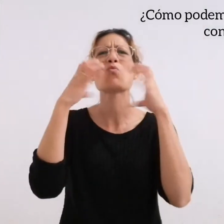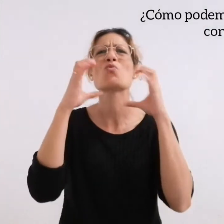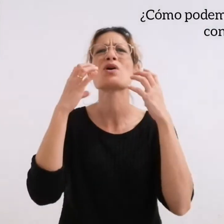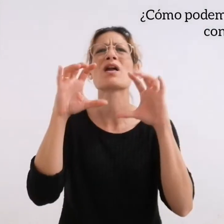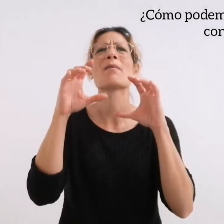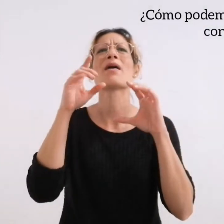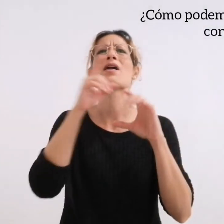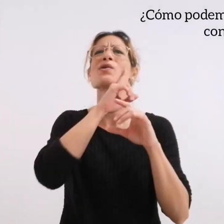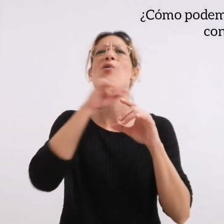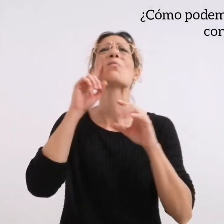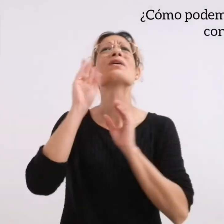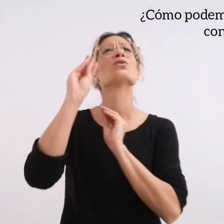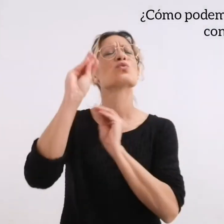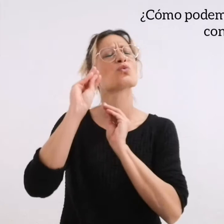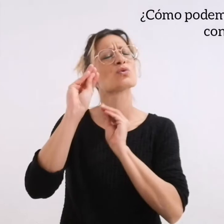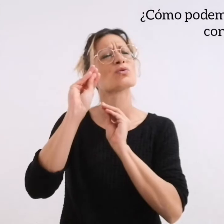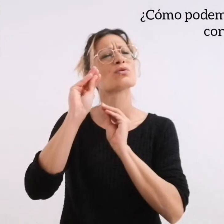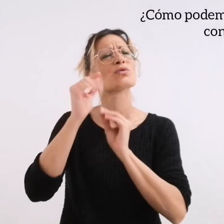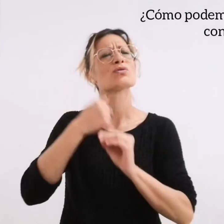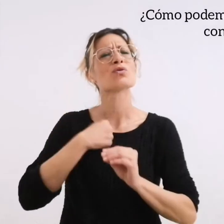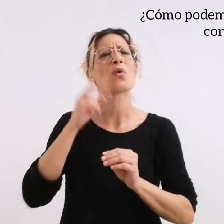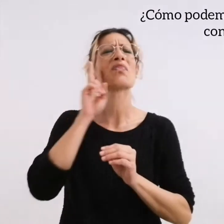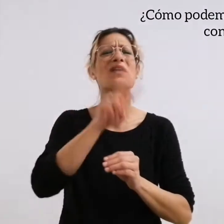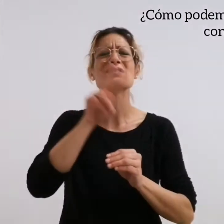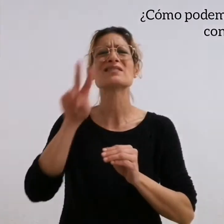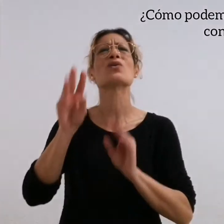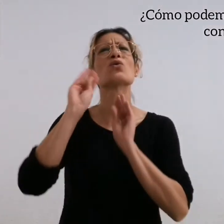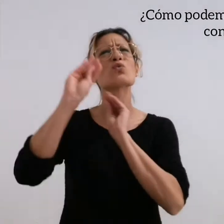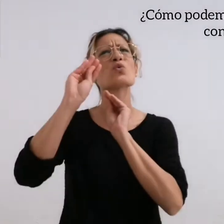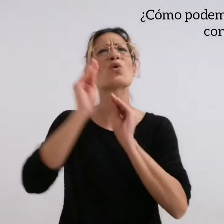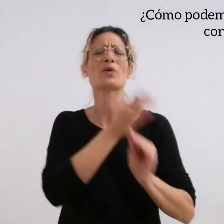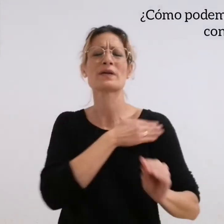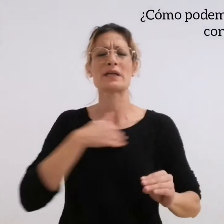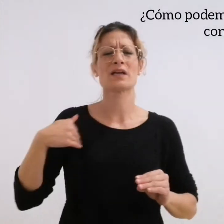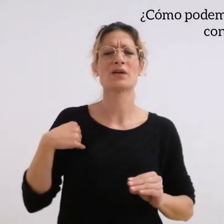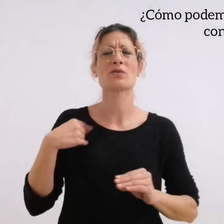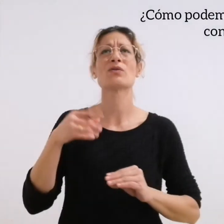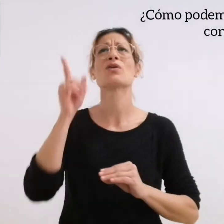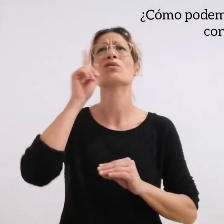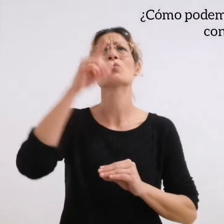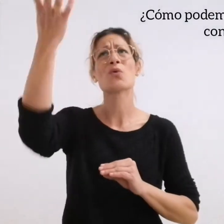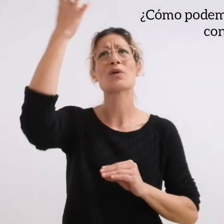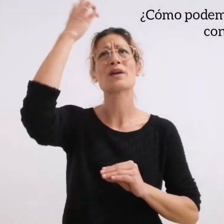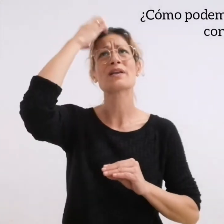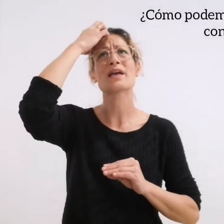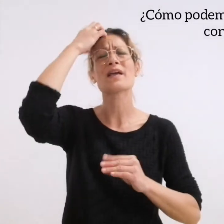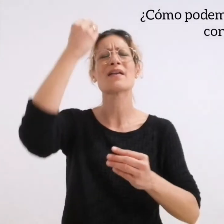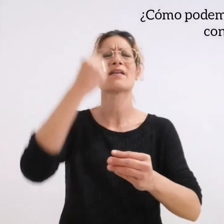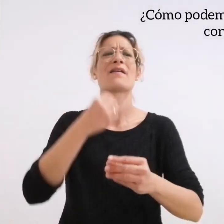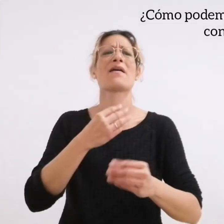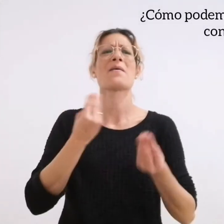Quiero ser tu testigo. Quiero que seas el Rey de mi vida, de mi familia y de todo lo que